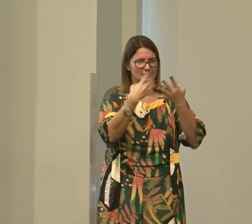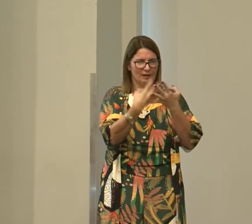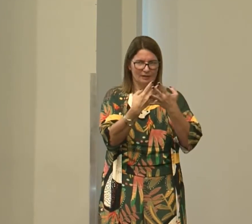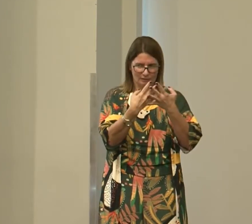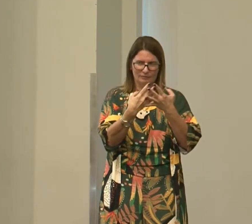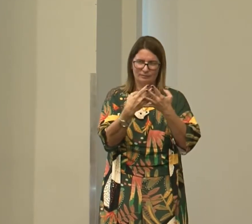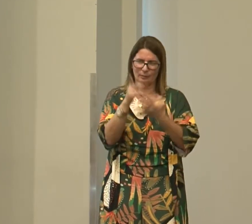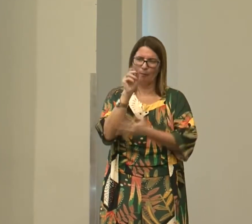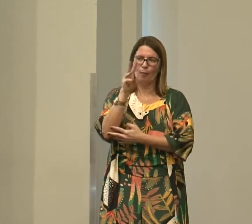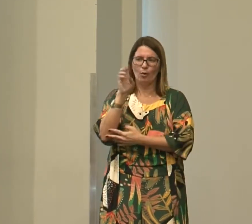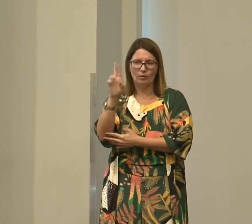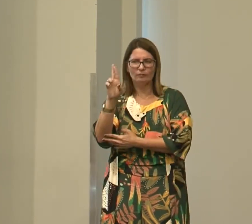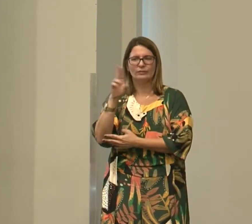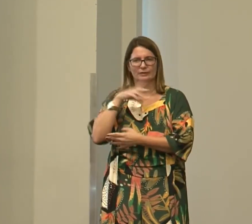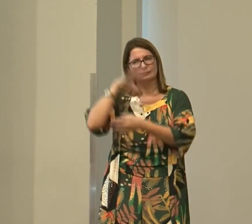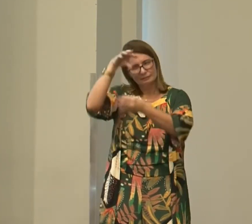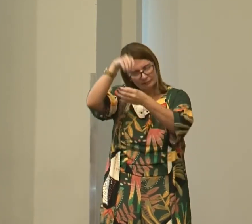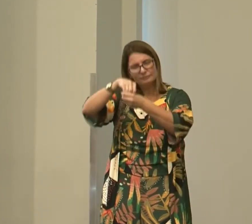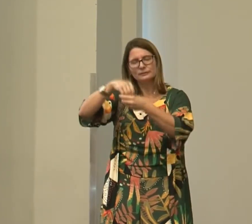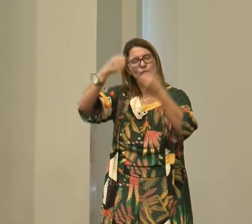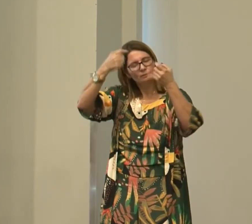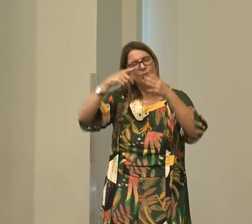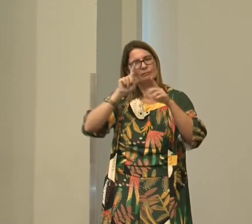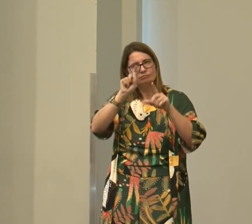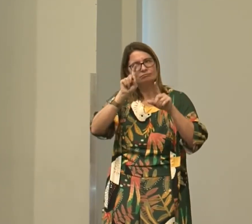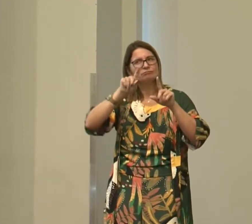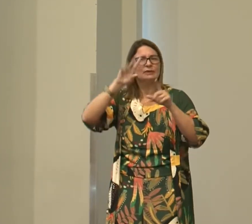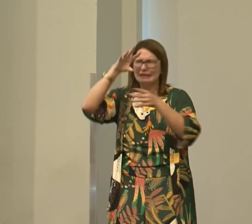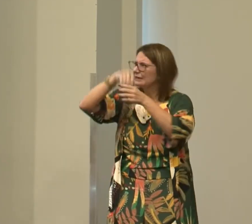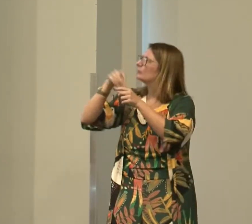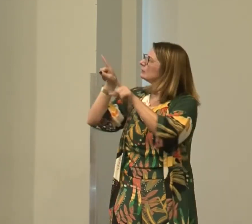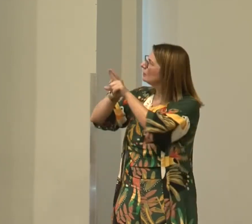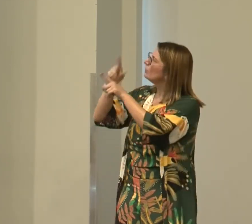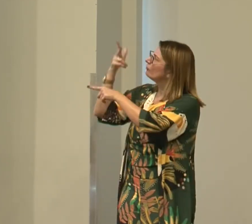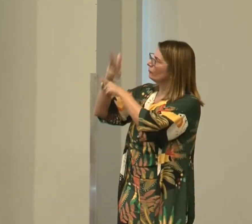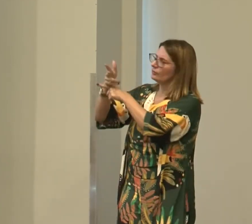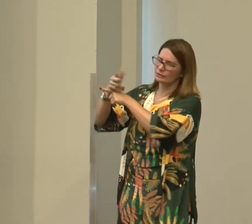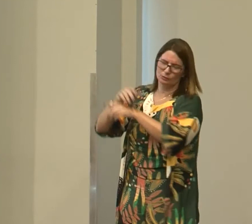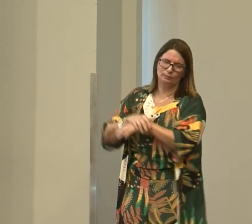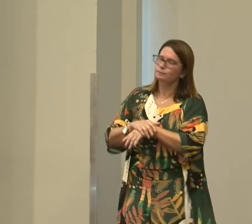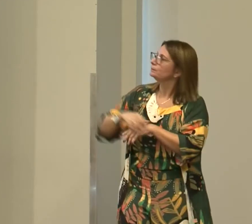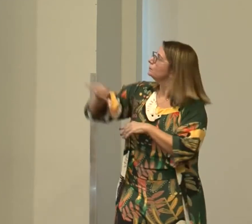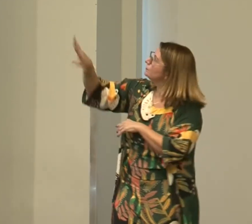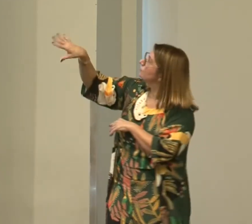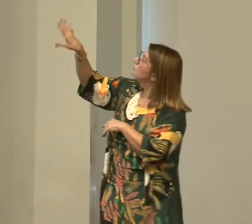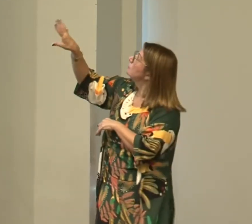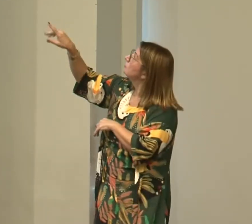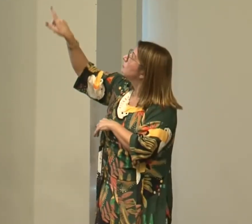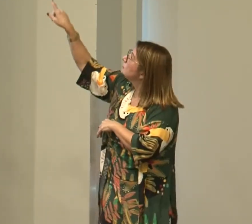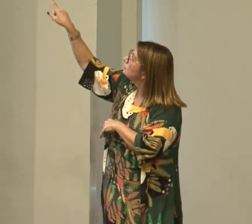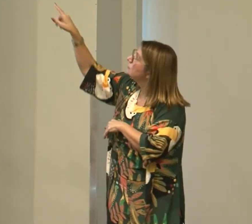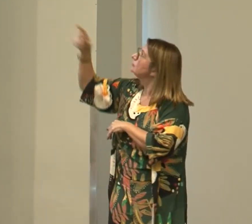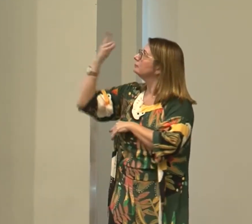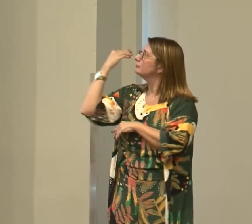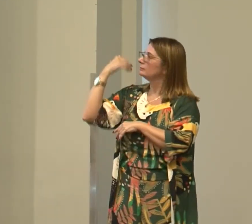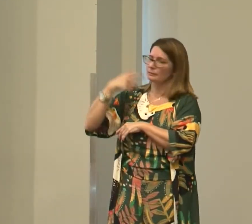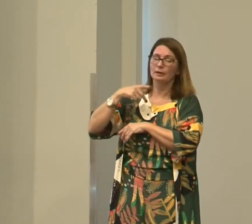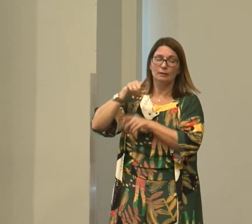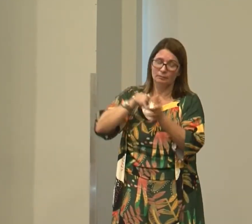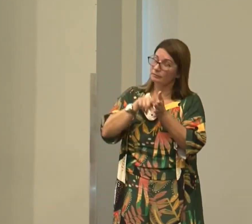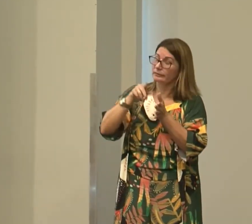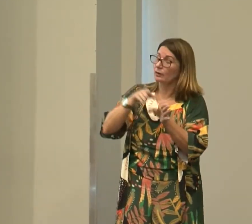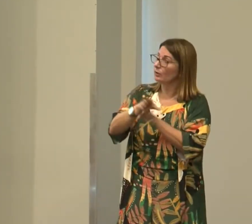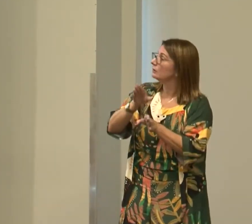Em formato de slides e PowerPoint. Então vocês podem dar uma olhada lá, já está